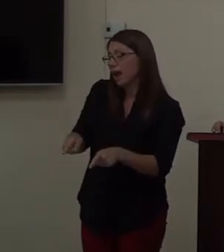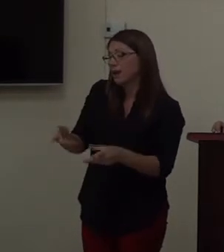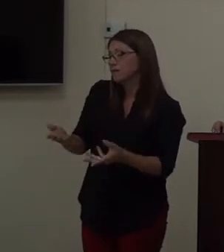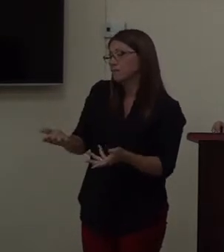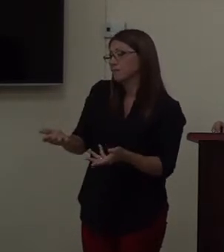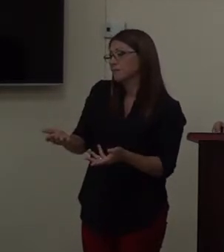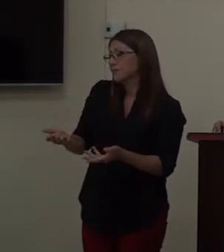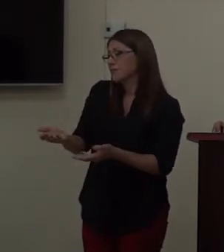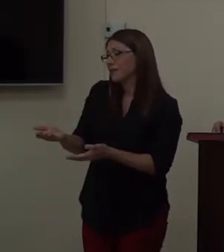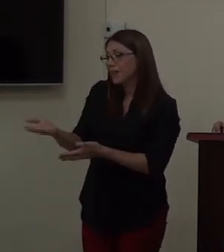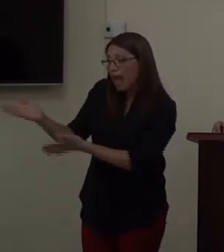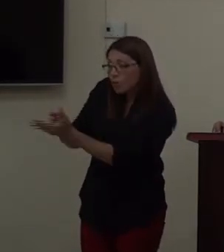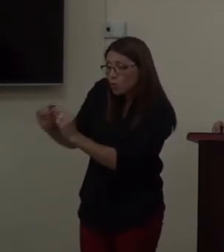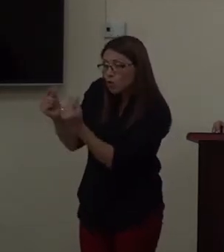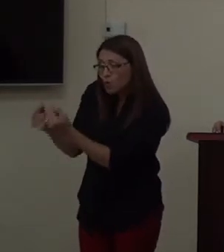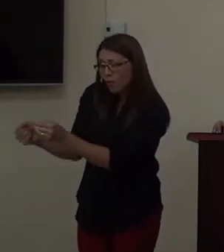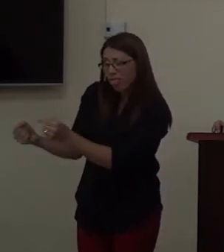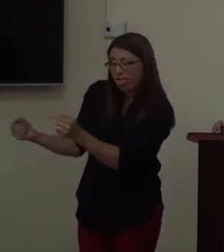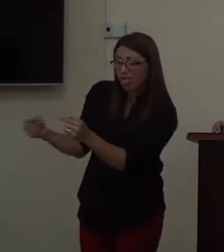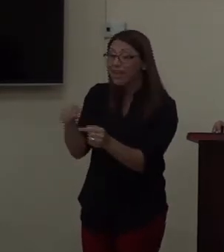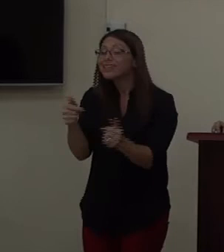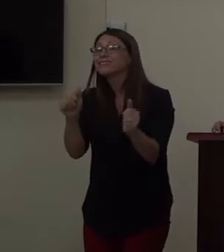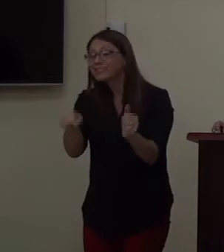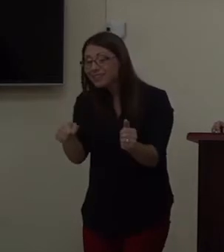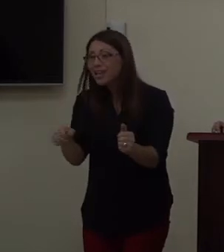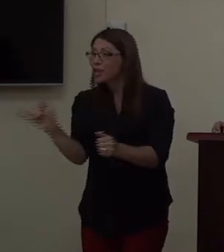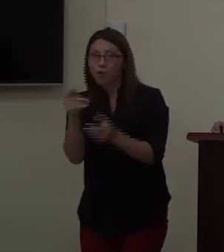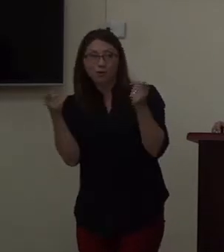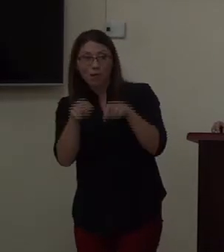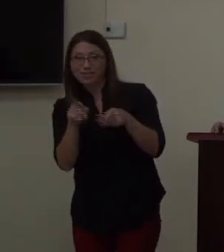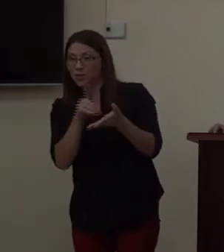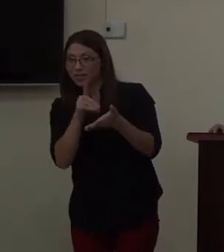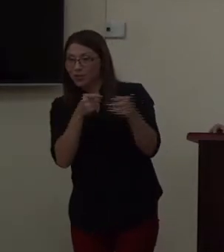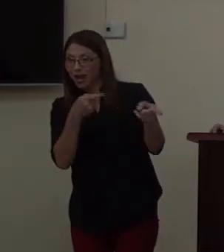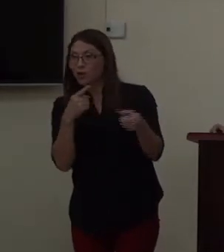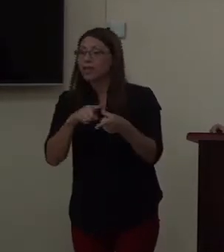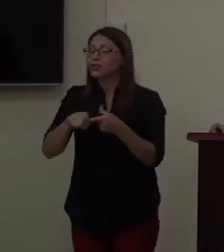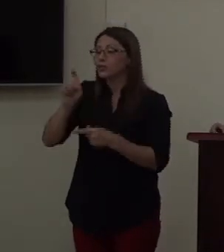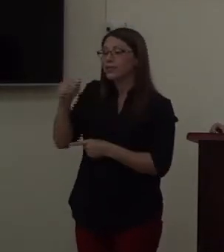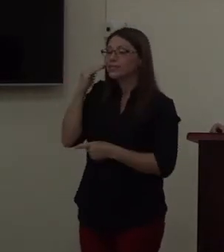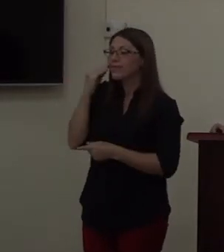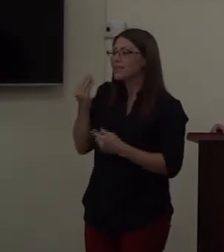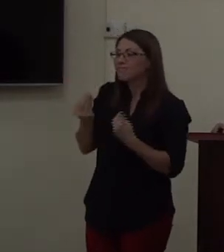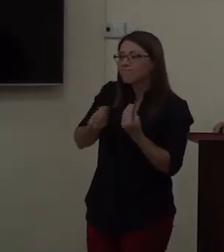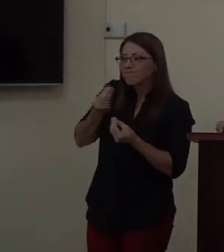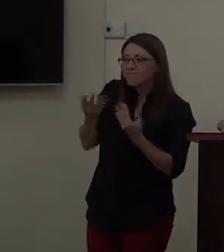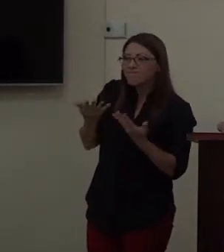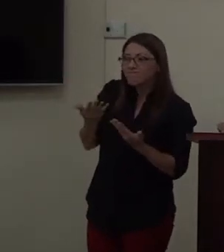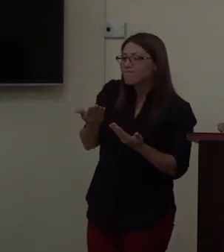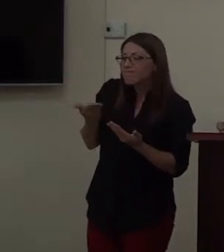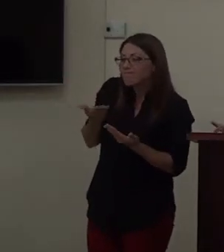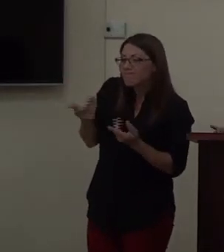que algún grupo no esté tan de acuerdo, como pasa con el diccionario, y entonces lo que se tiene que saber es cuál es el costo